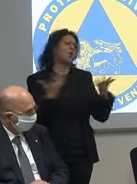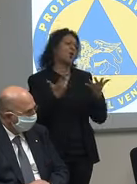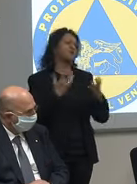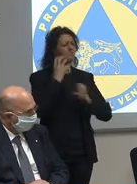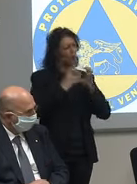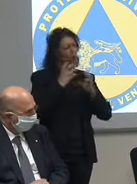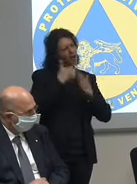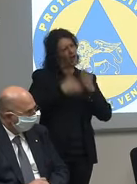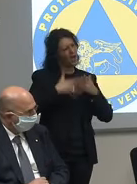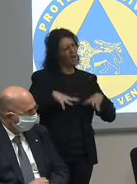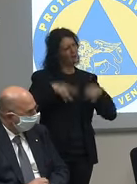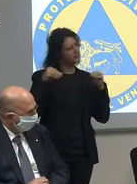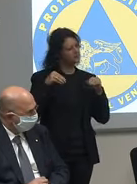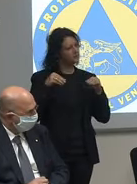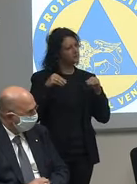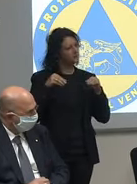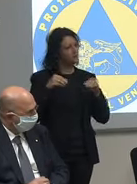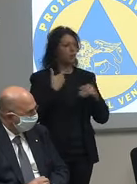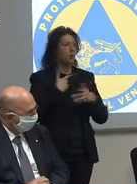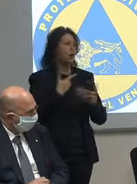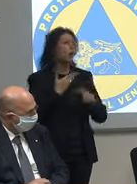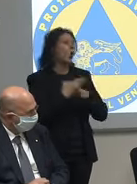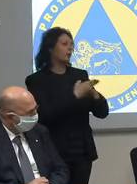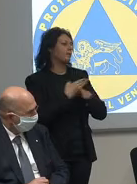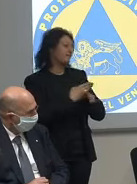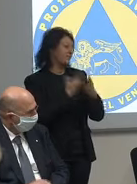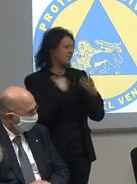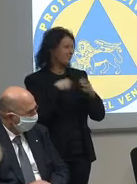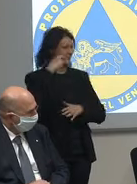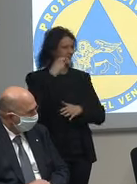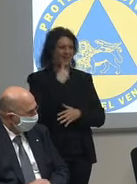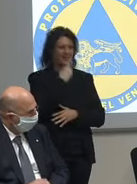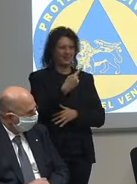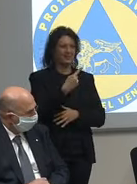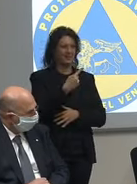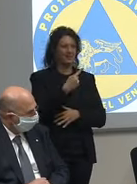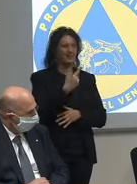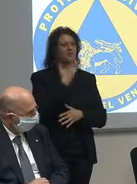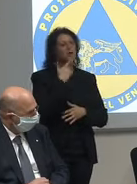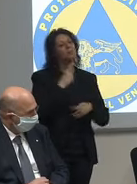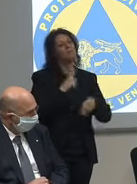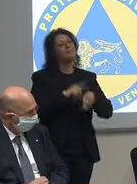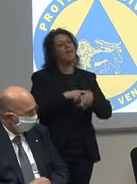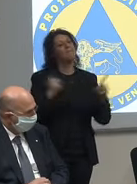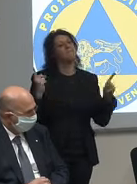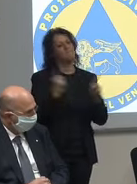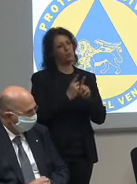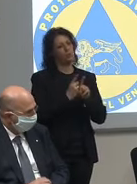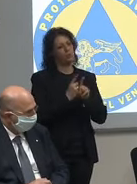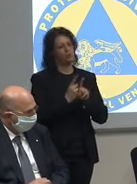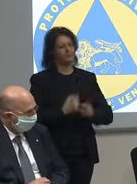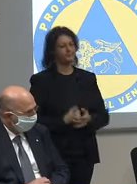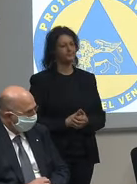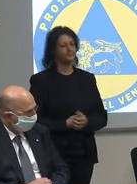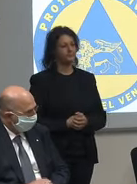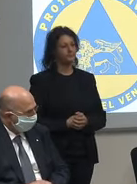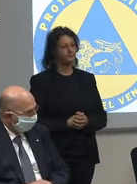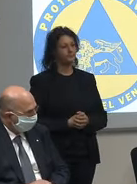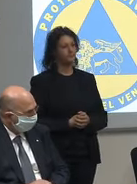che condivido totalmente questo appello e spero che questa linea del tempo si accorci. Beh, però che in